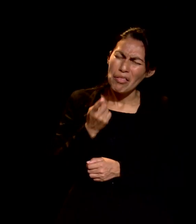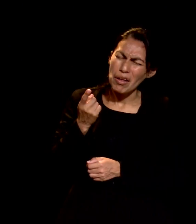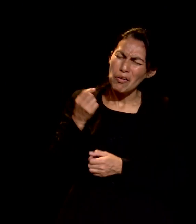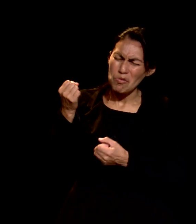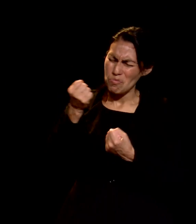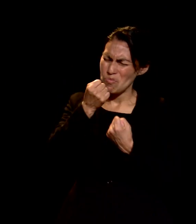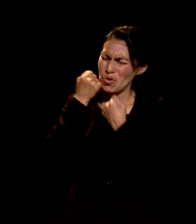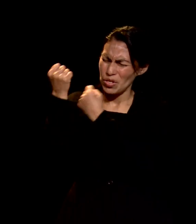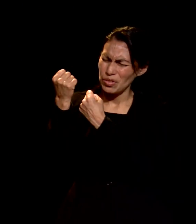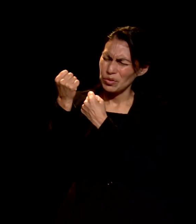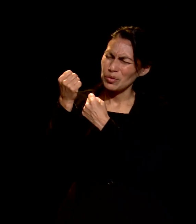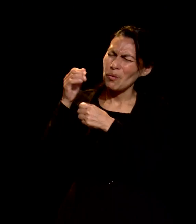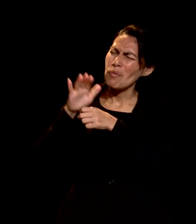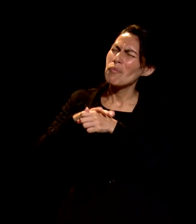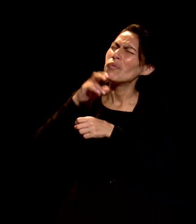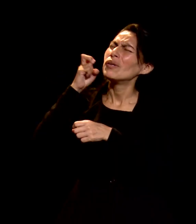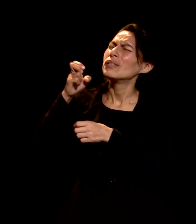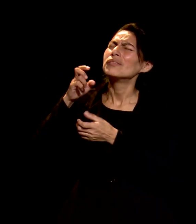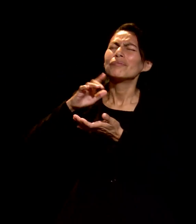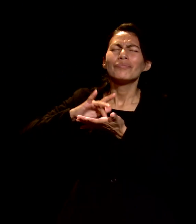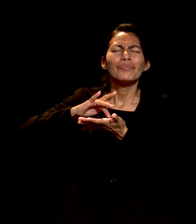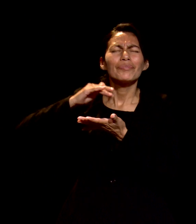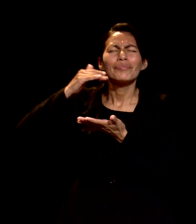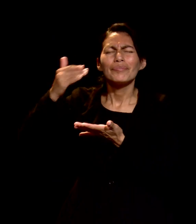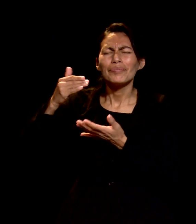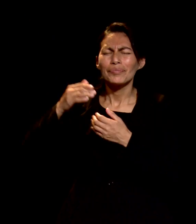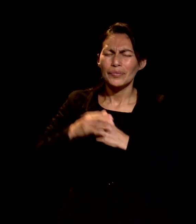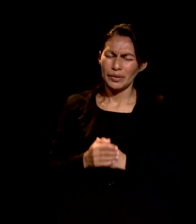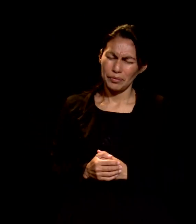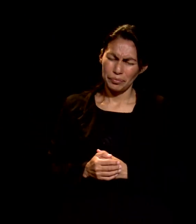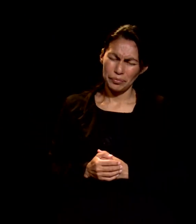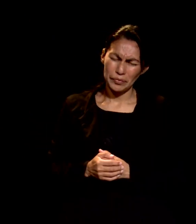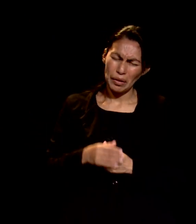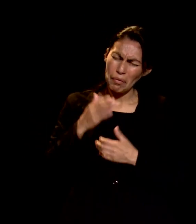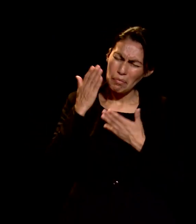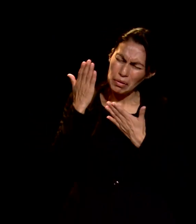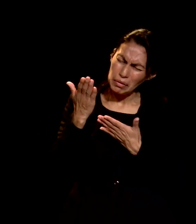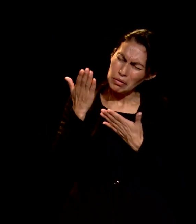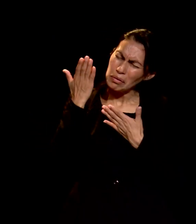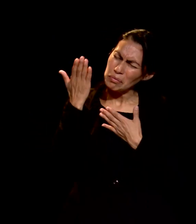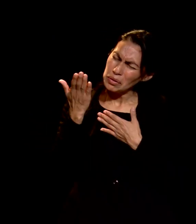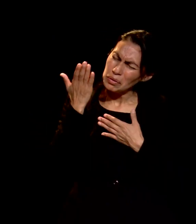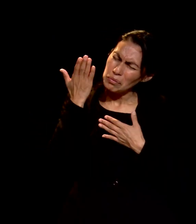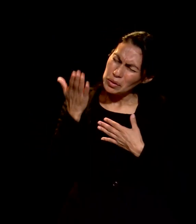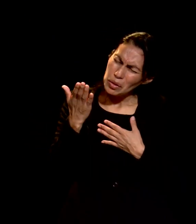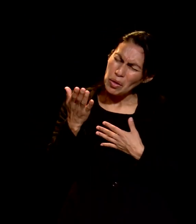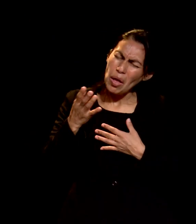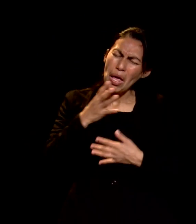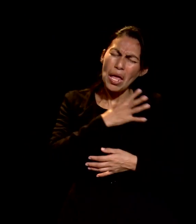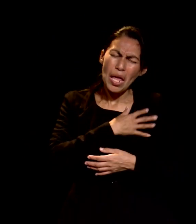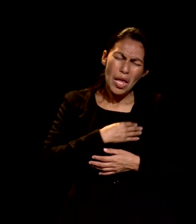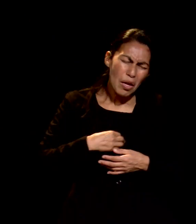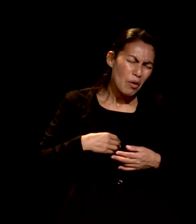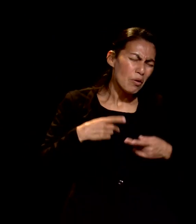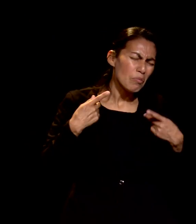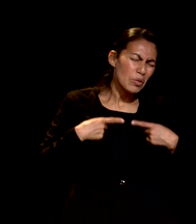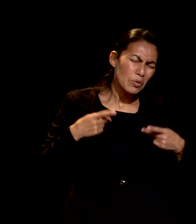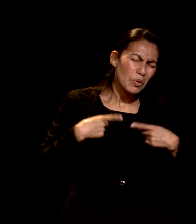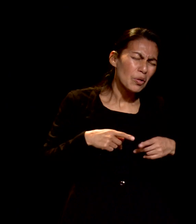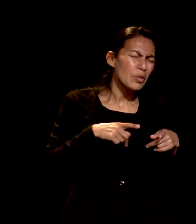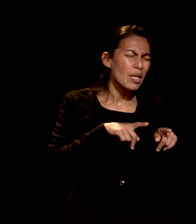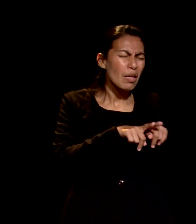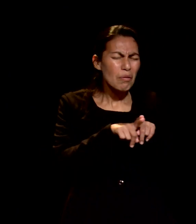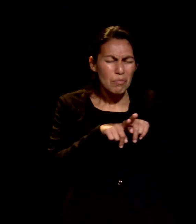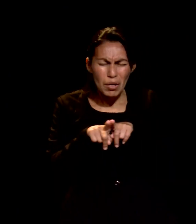poderoso Tantas peticiones Tantas necesidades Tantos hijos tuyos Tantos hermanos